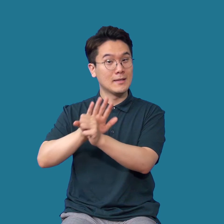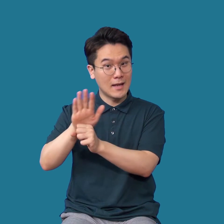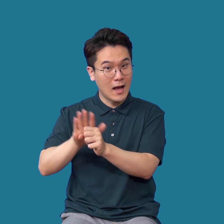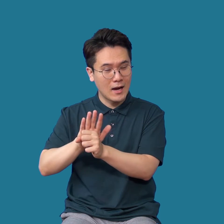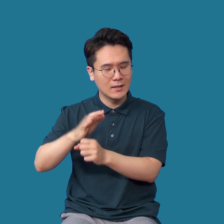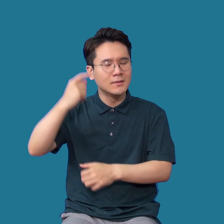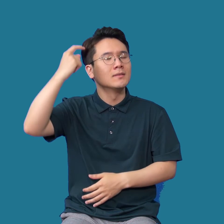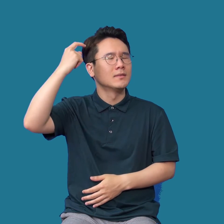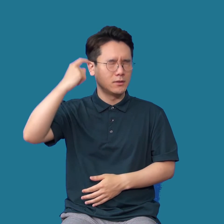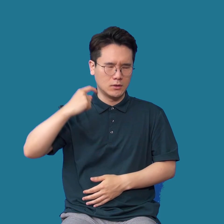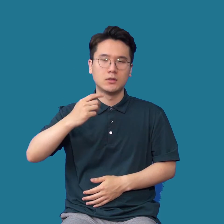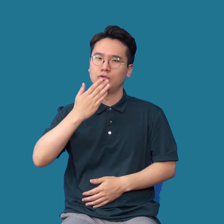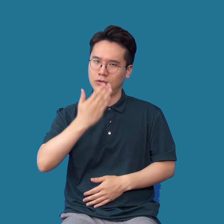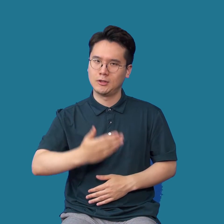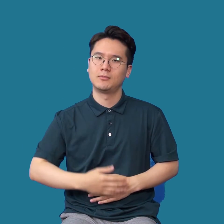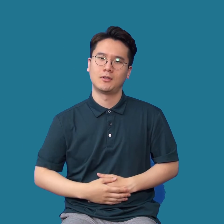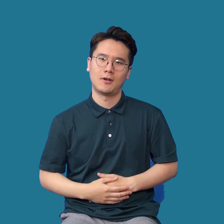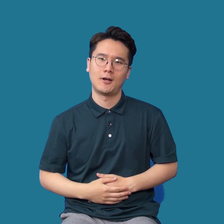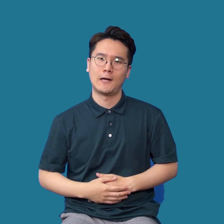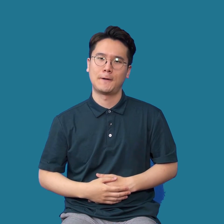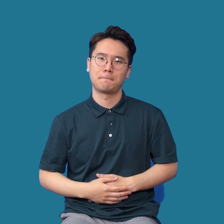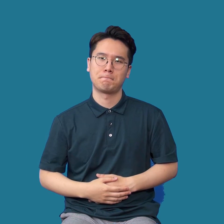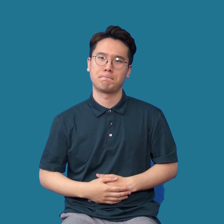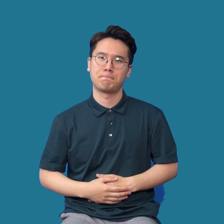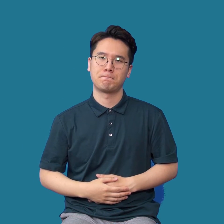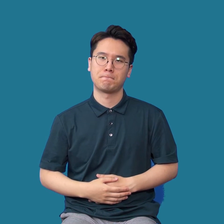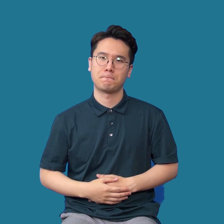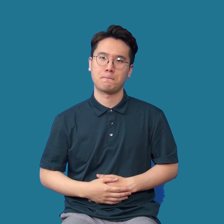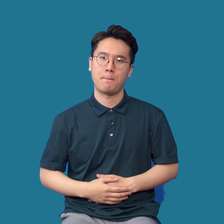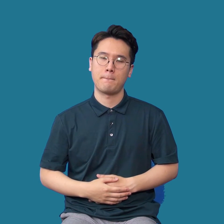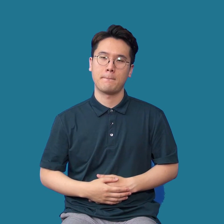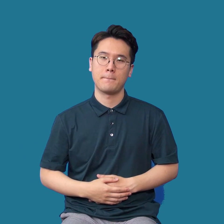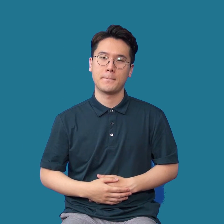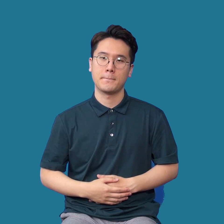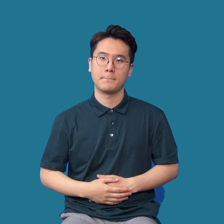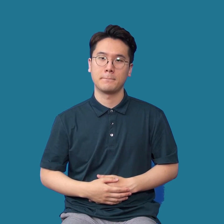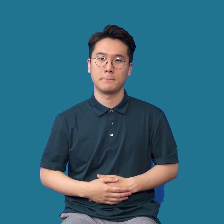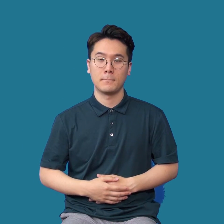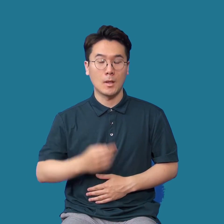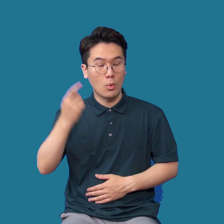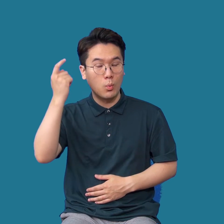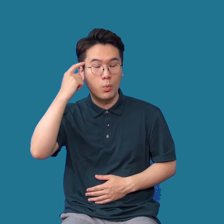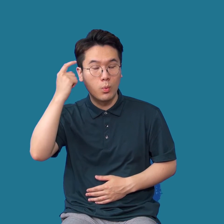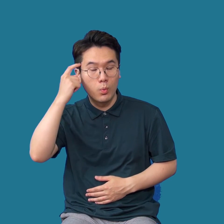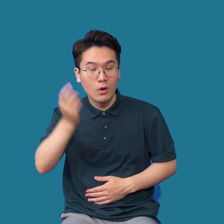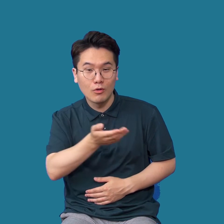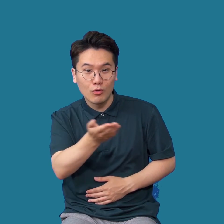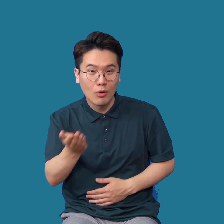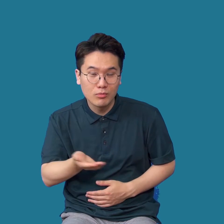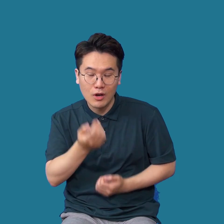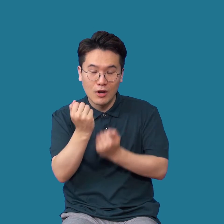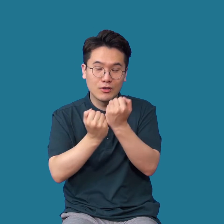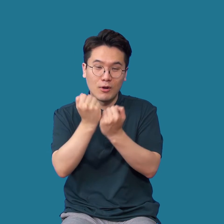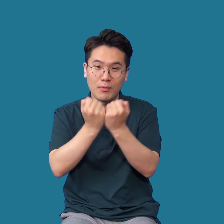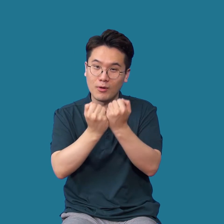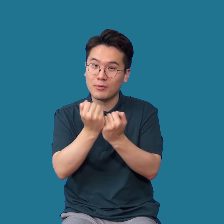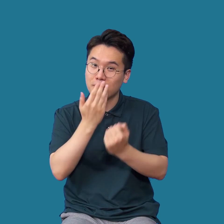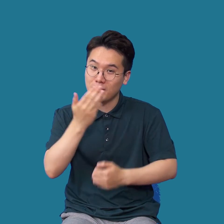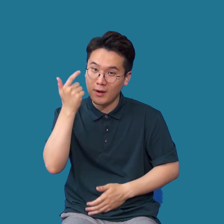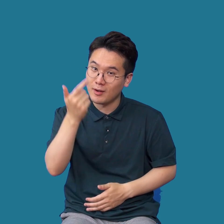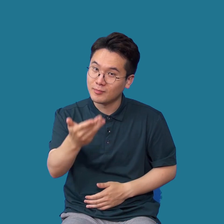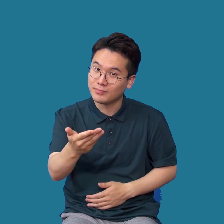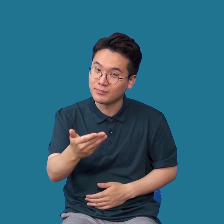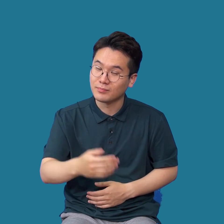있다고 말합니다. 왜 그런지 이것도 여러분이 논리 정연하게 한번 말씀을 해보십시오.